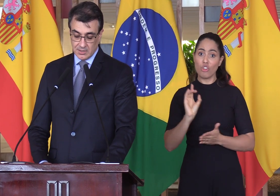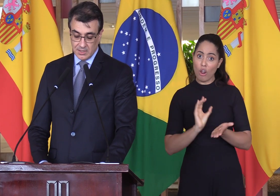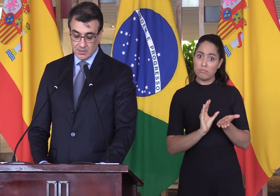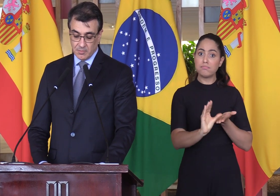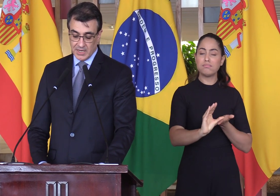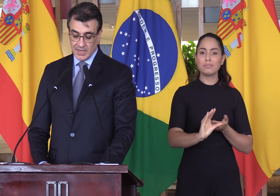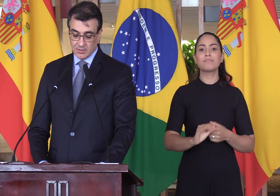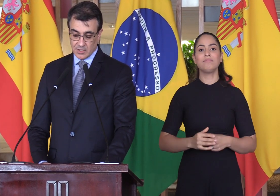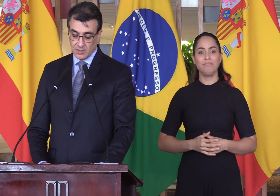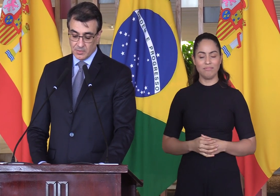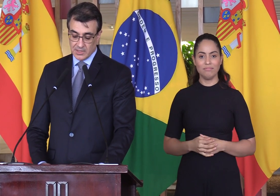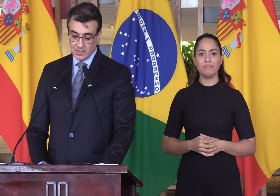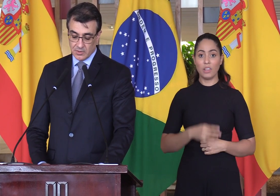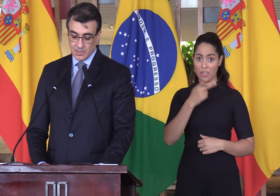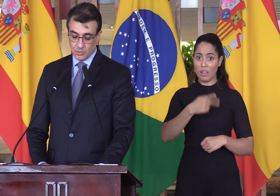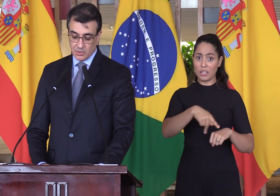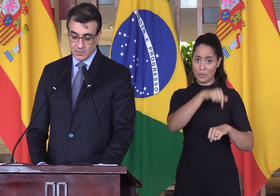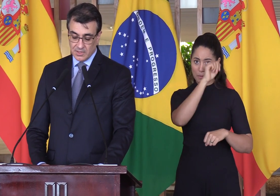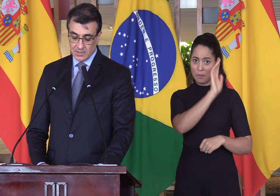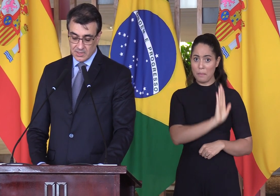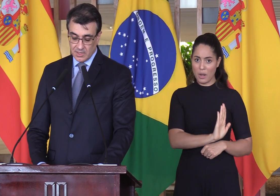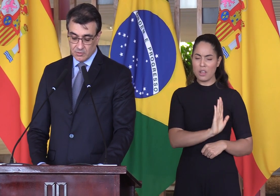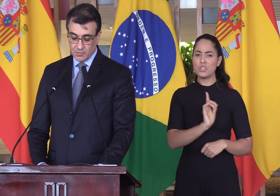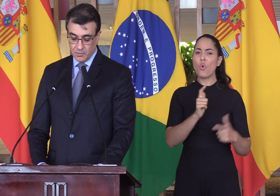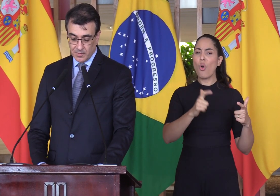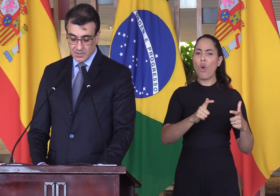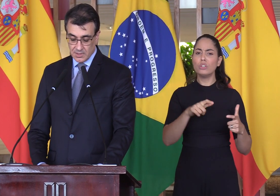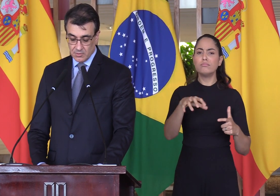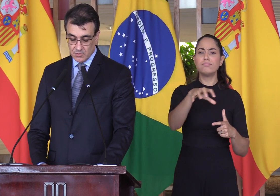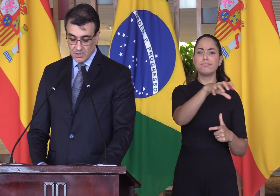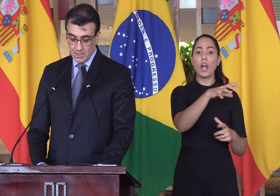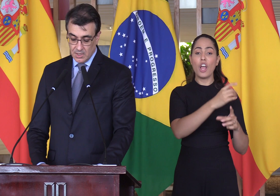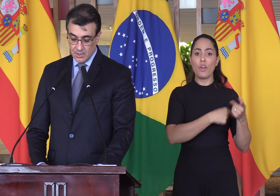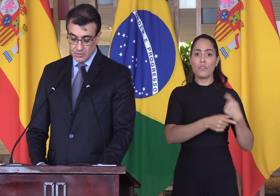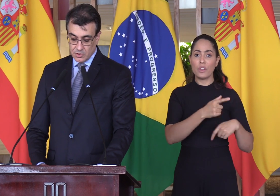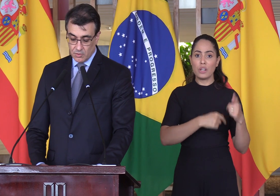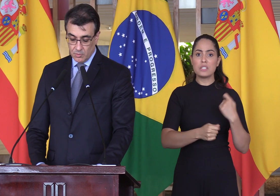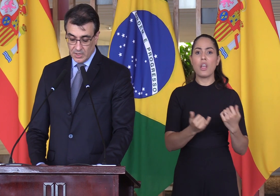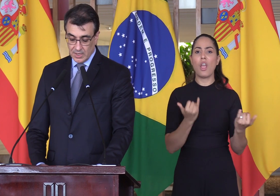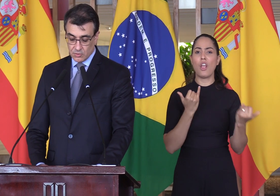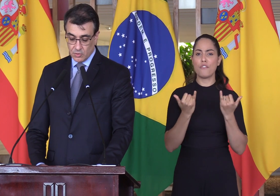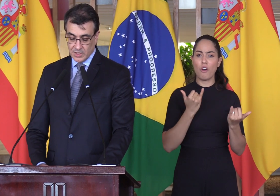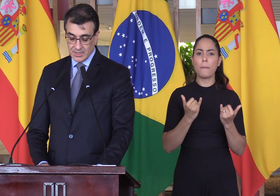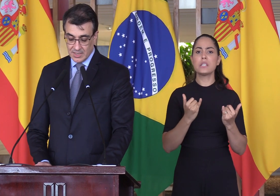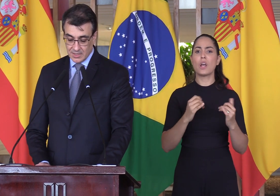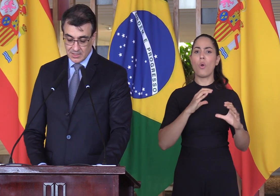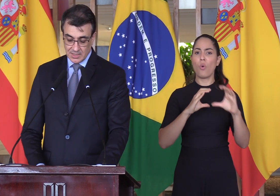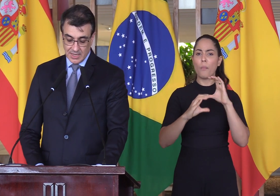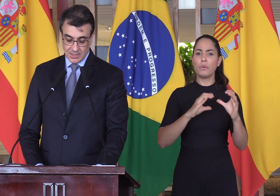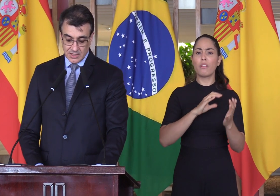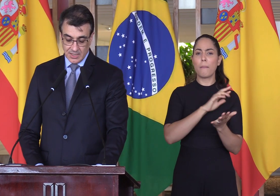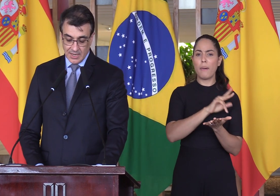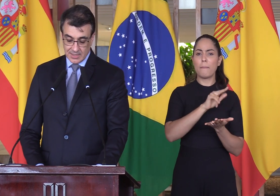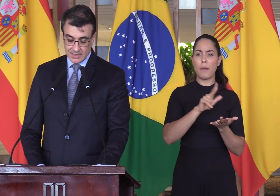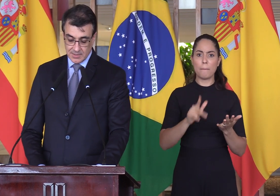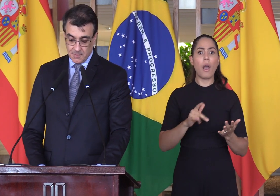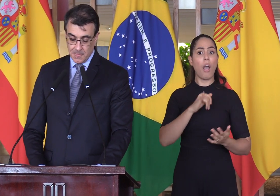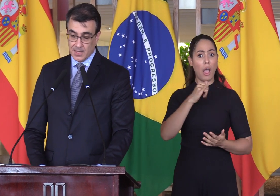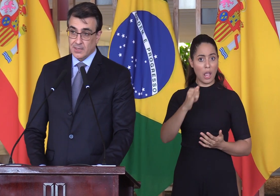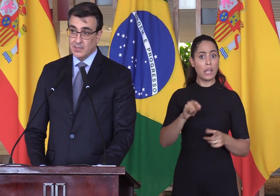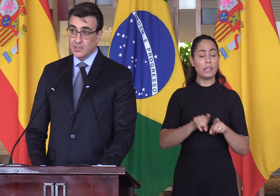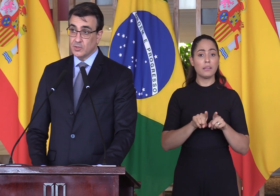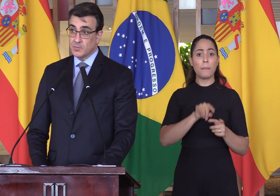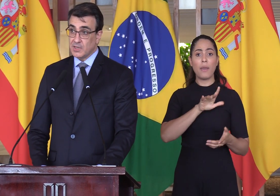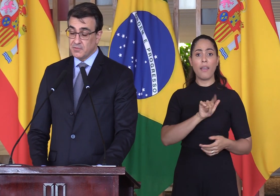que são aplicados aqui no Brasil em setores financeiros de informação, de comunicações, eletricidade e gás.